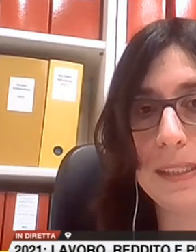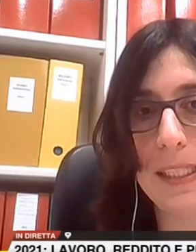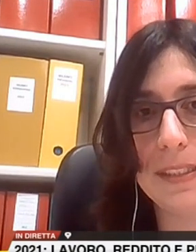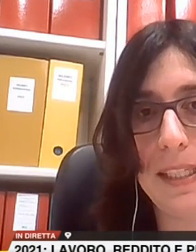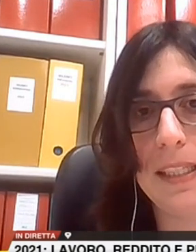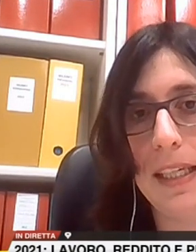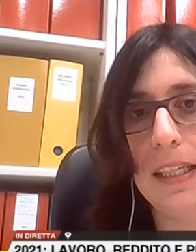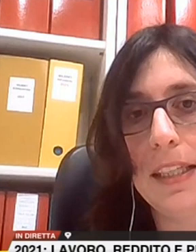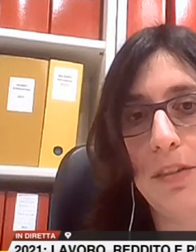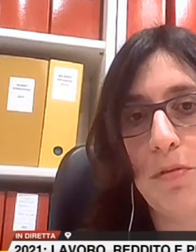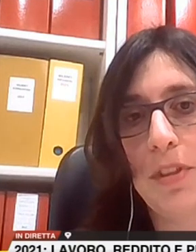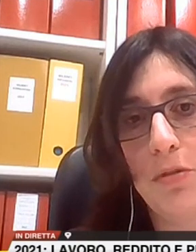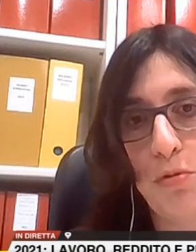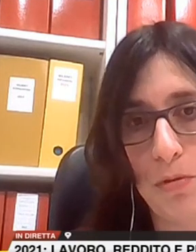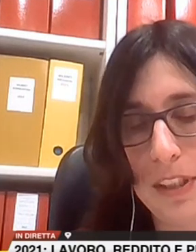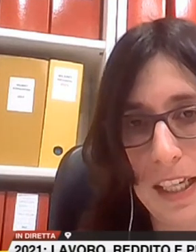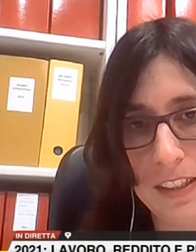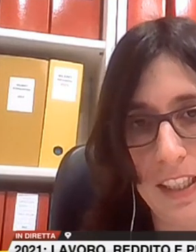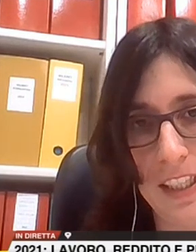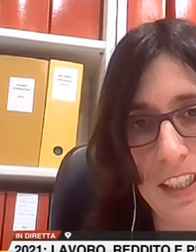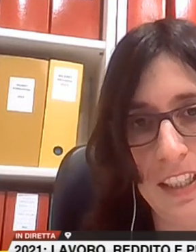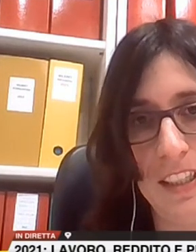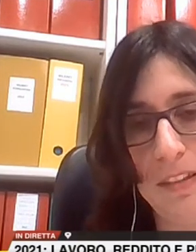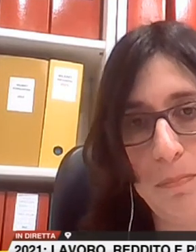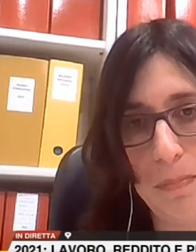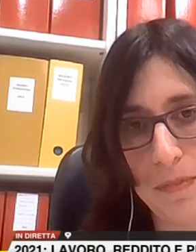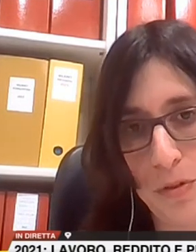di ripartenze che non sono dettate